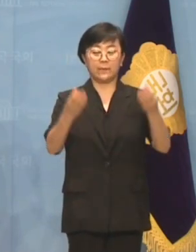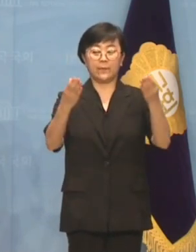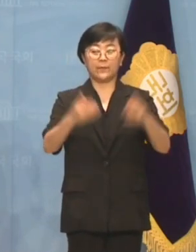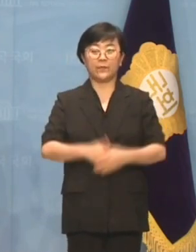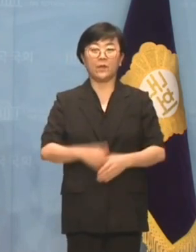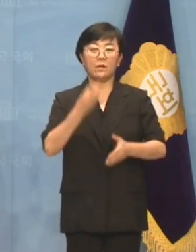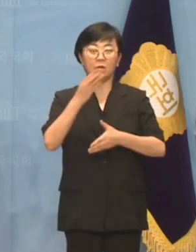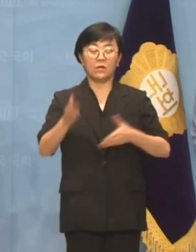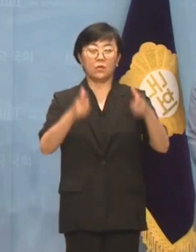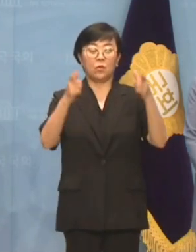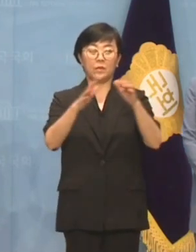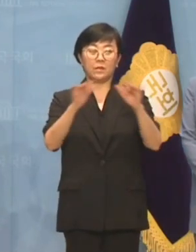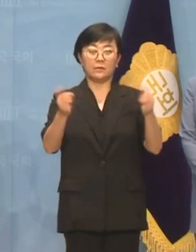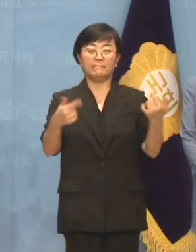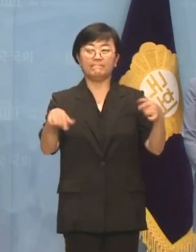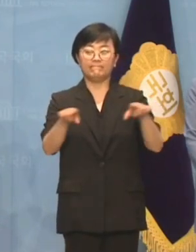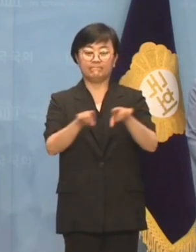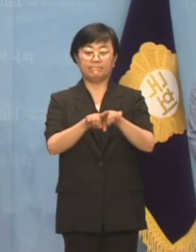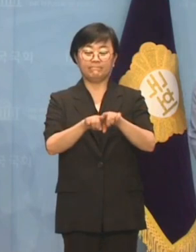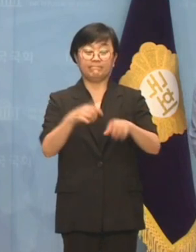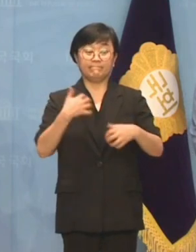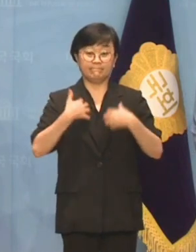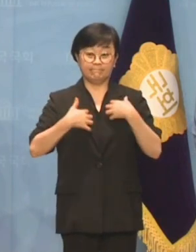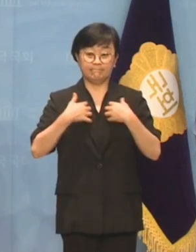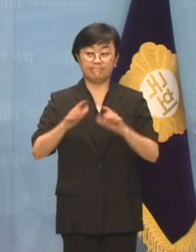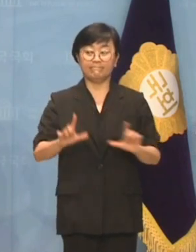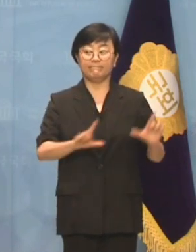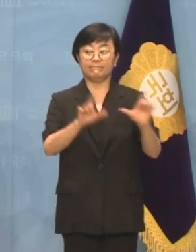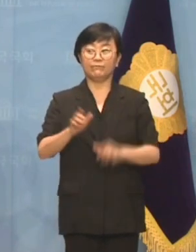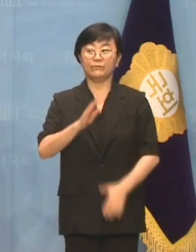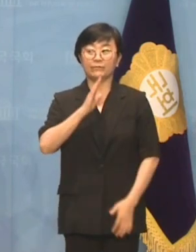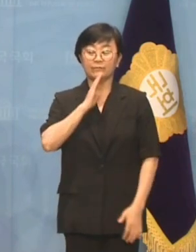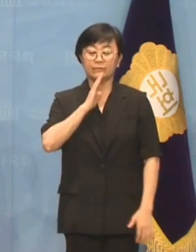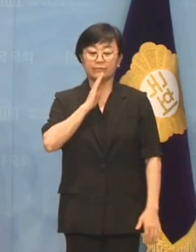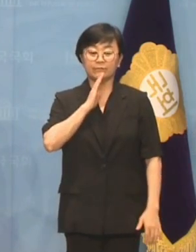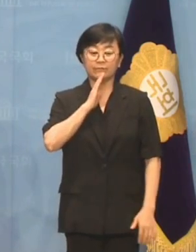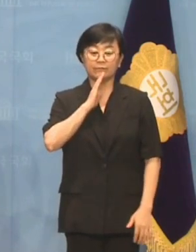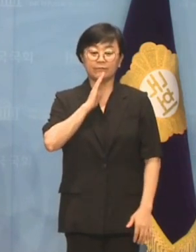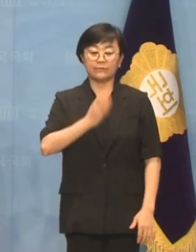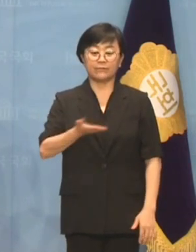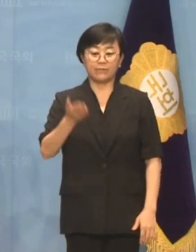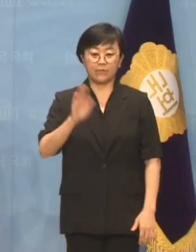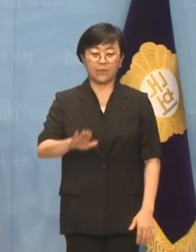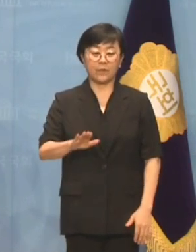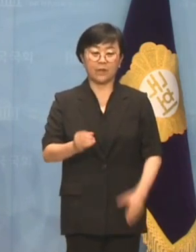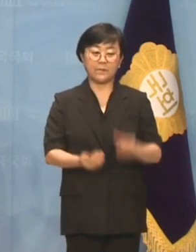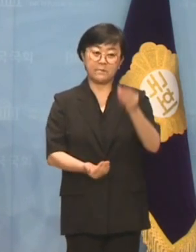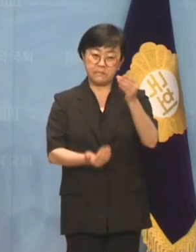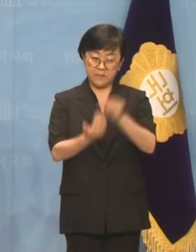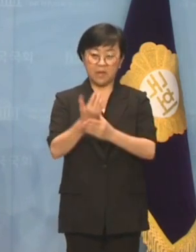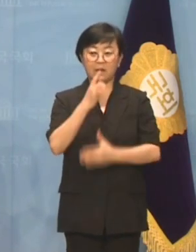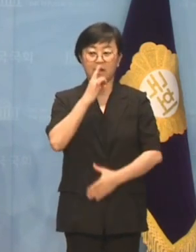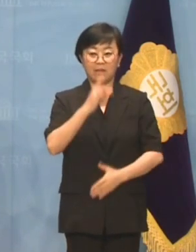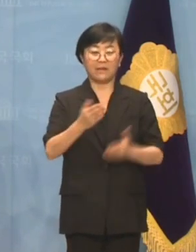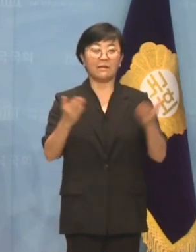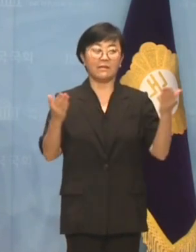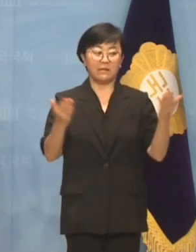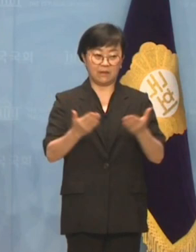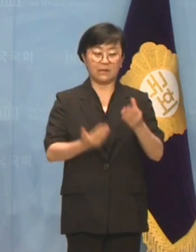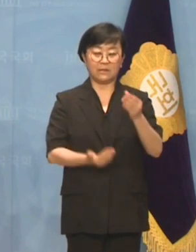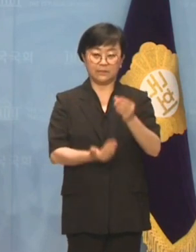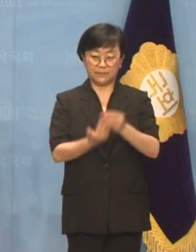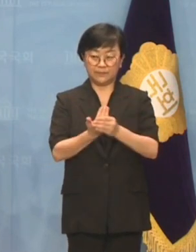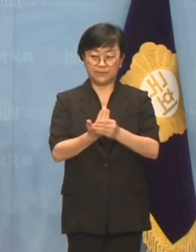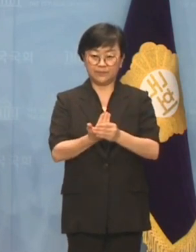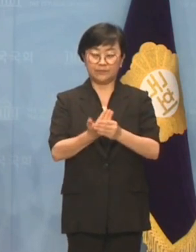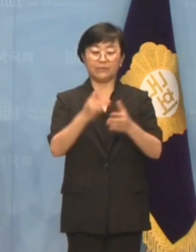행사들을 경기 도민들과 함께 즐겁게 보내야 되는데, 사실 일어나서는 안 될 일들이